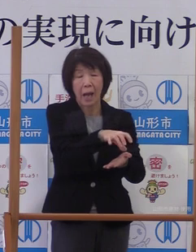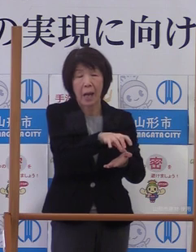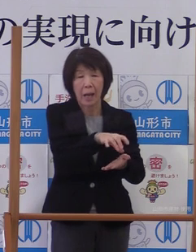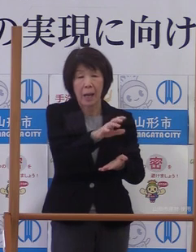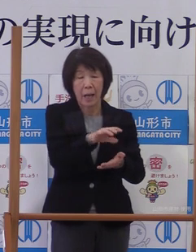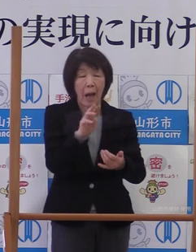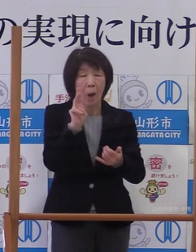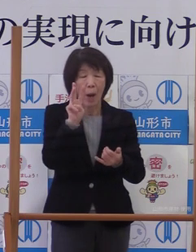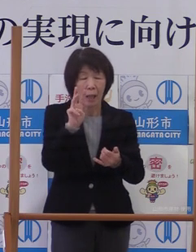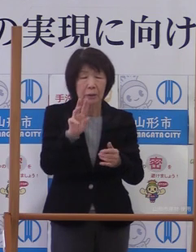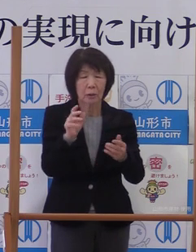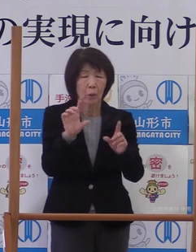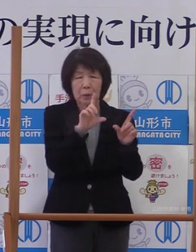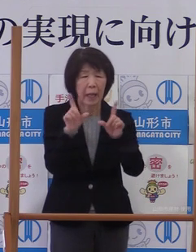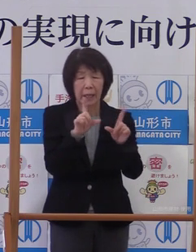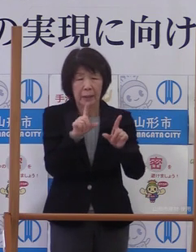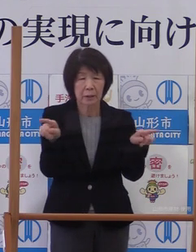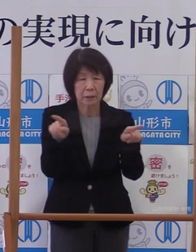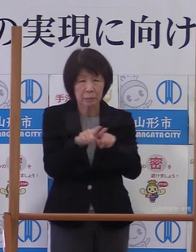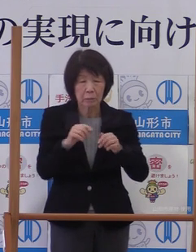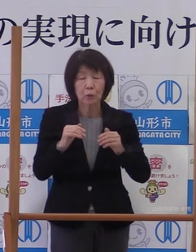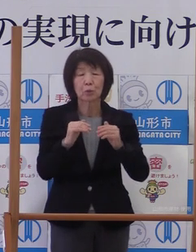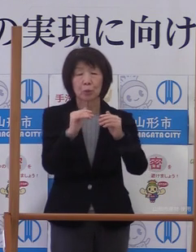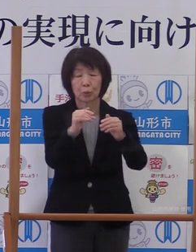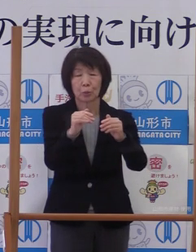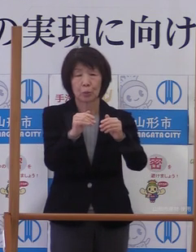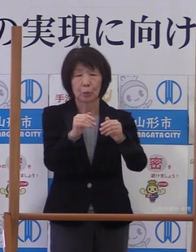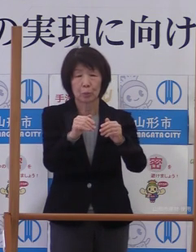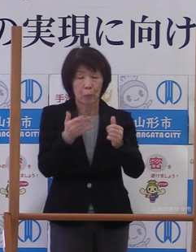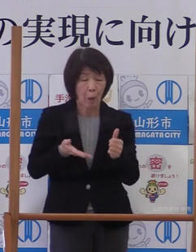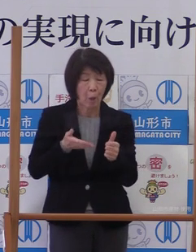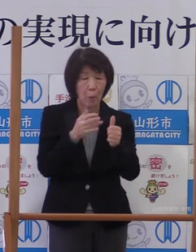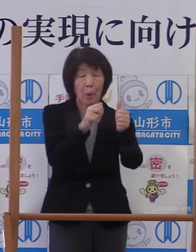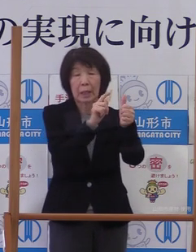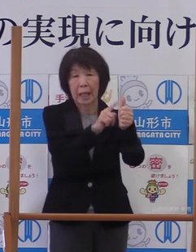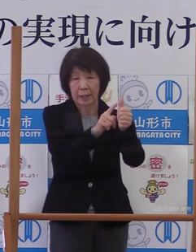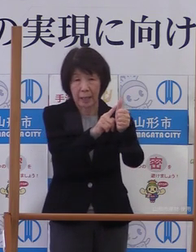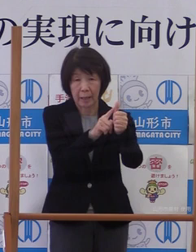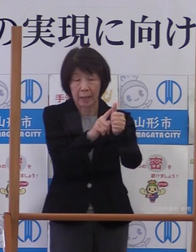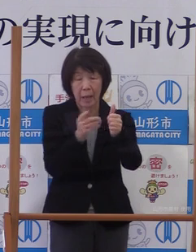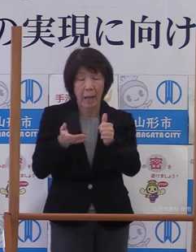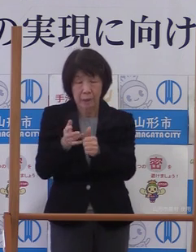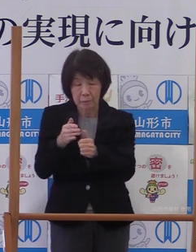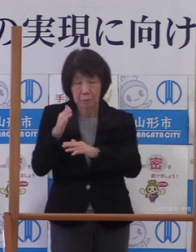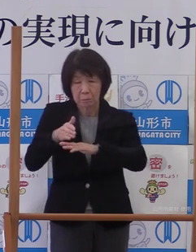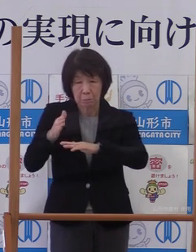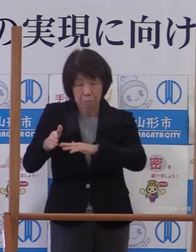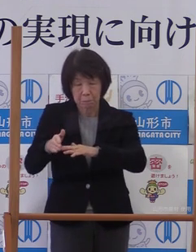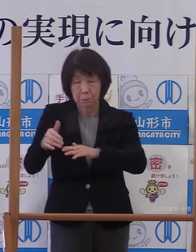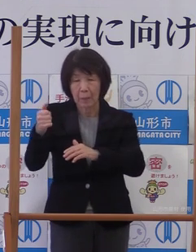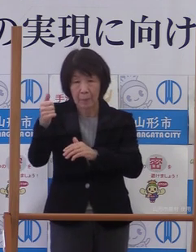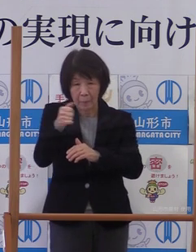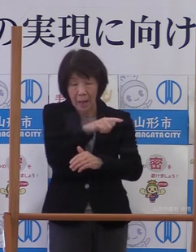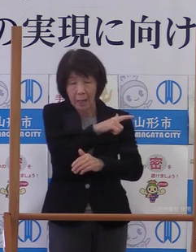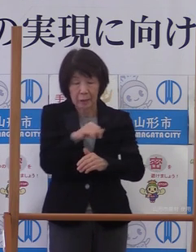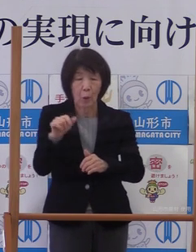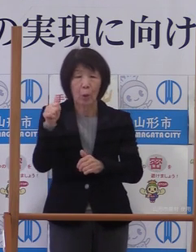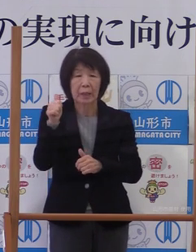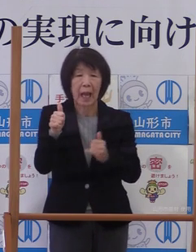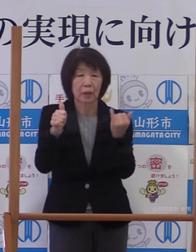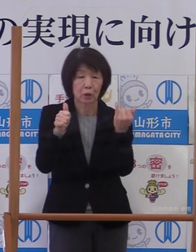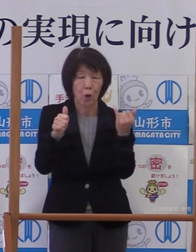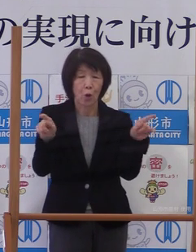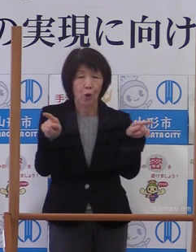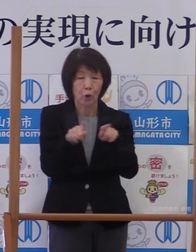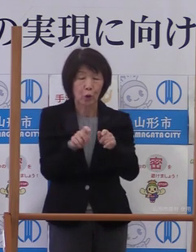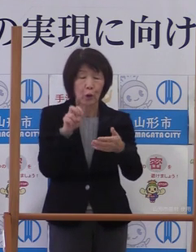ワークライフバランスを推進し、育免講座等の男性向け講座および男女共同参画講演会を